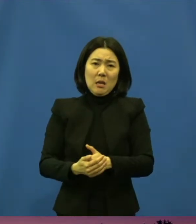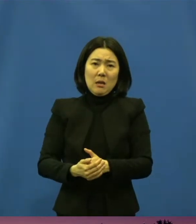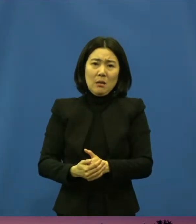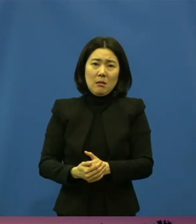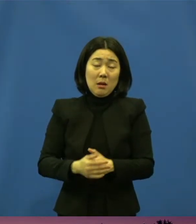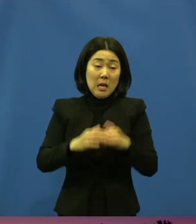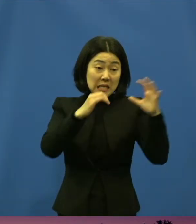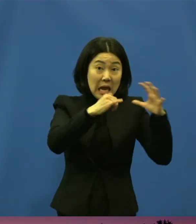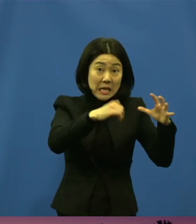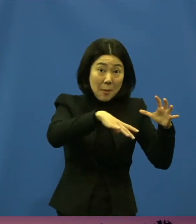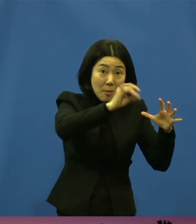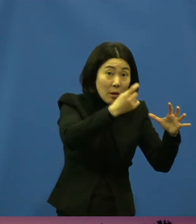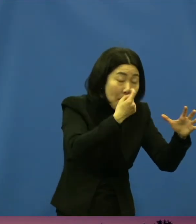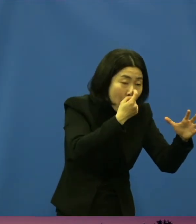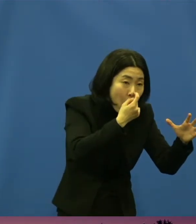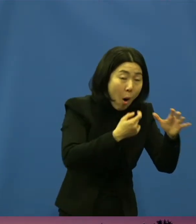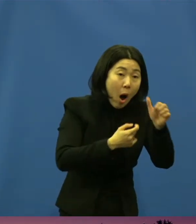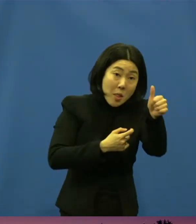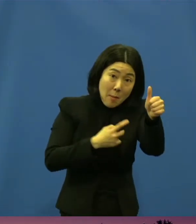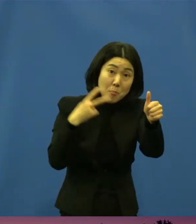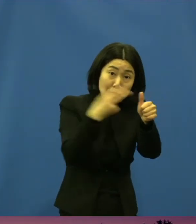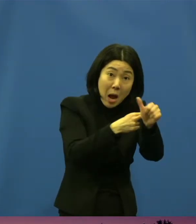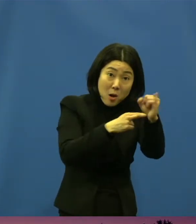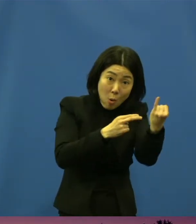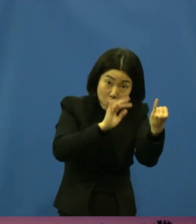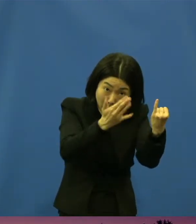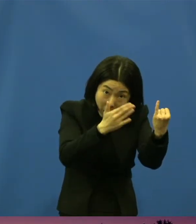거죠. 그러면 이미 세상의 사람이 되어 있는 거예요.